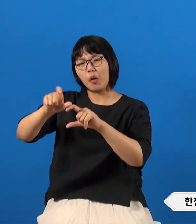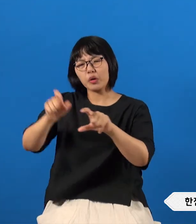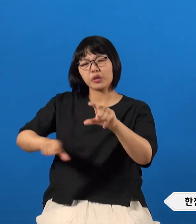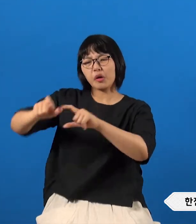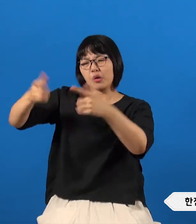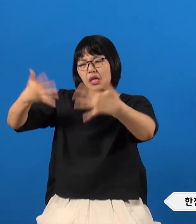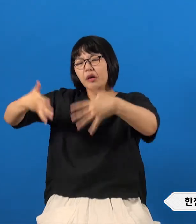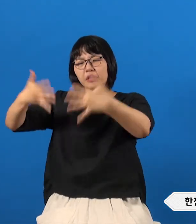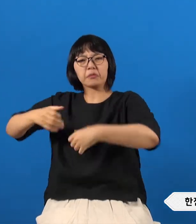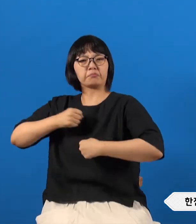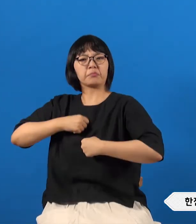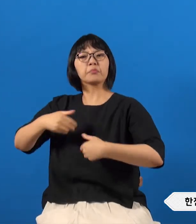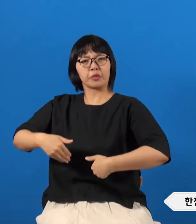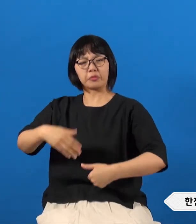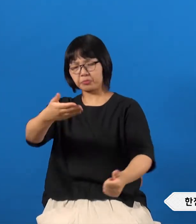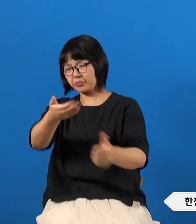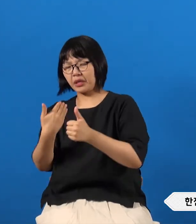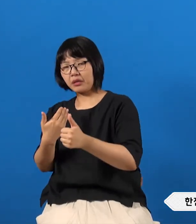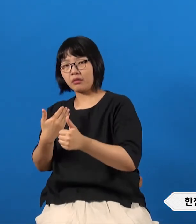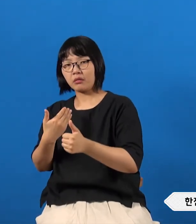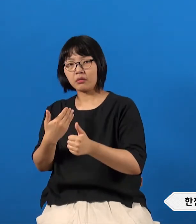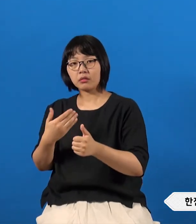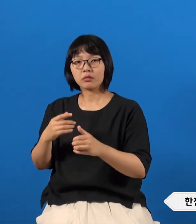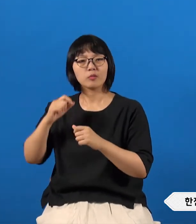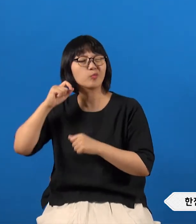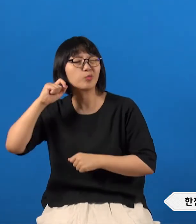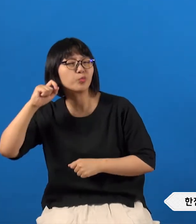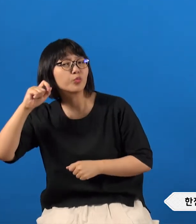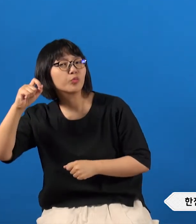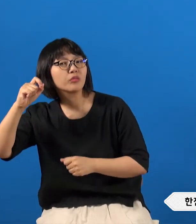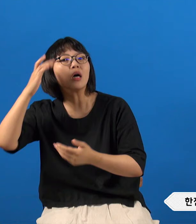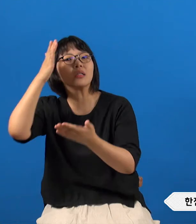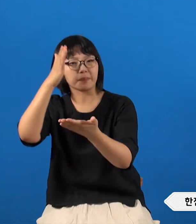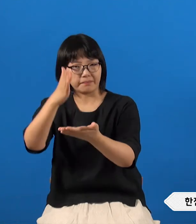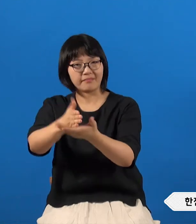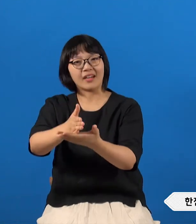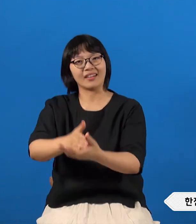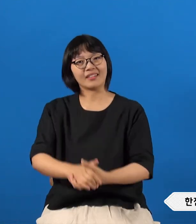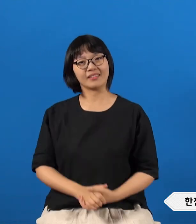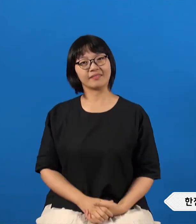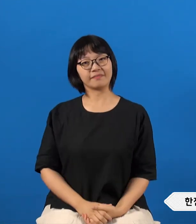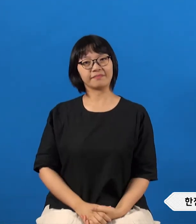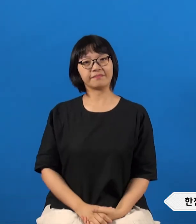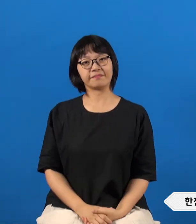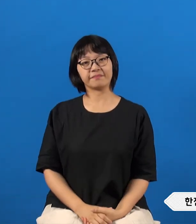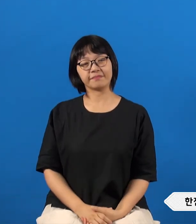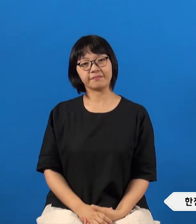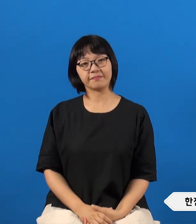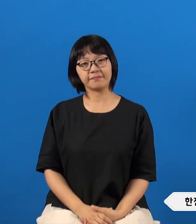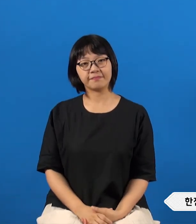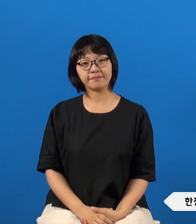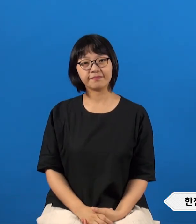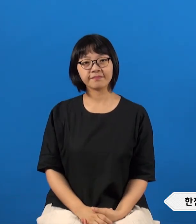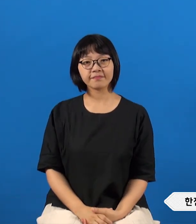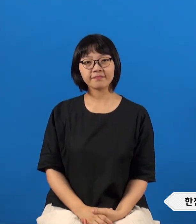좀 더 해야 되고, 그래서 우리 모임에 가자. 그런 소리에 절대로 현혹되지 마시기를